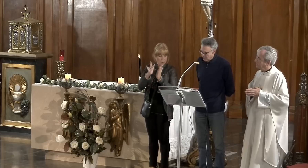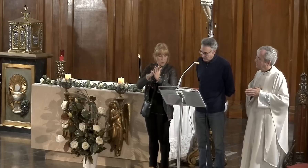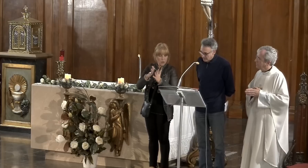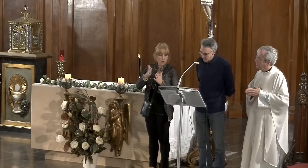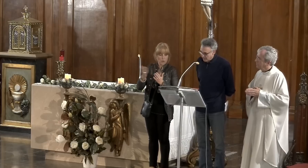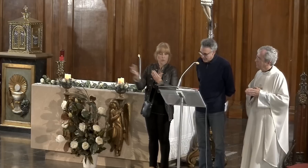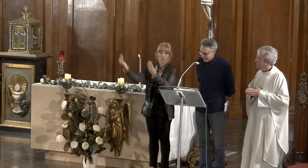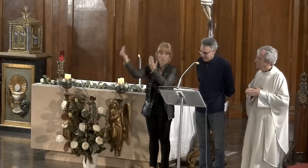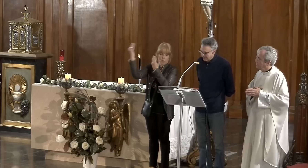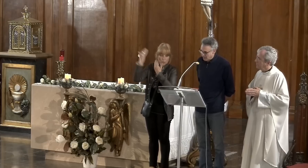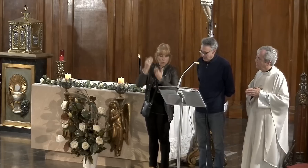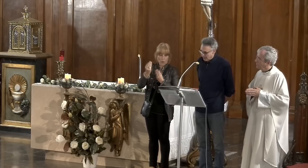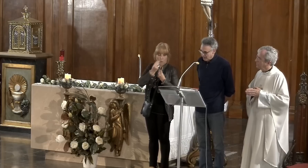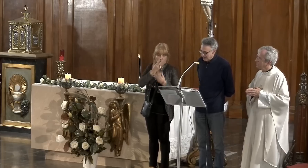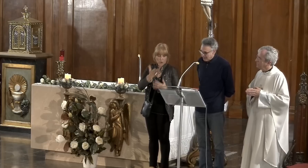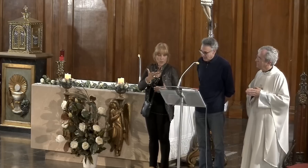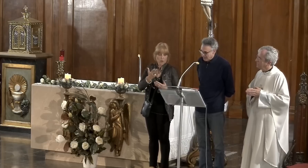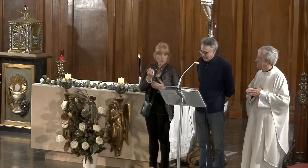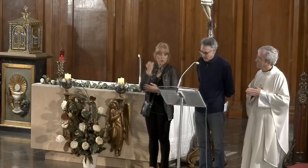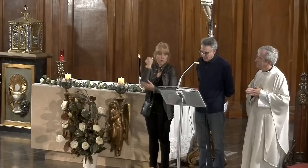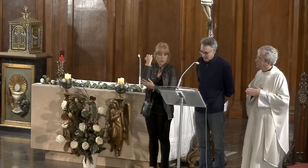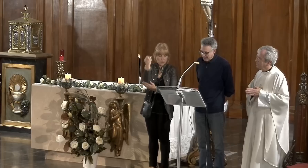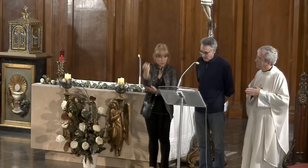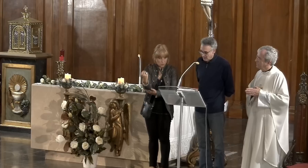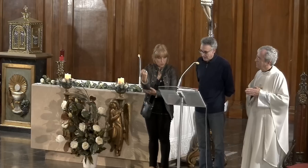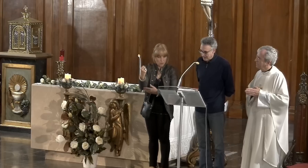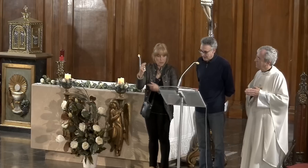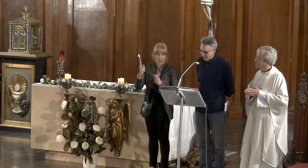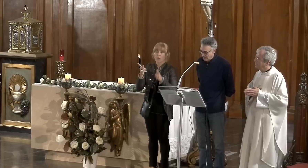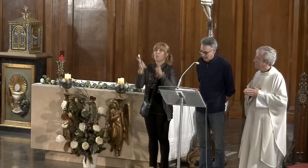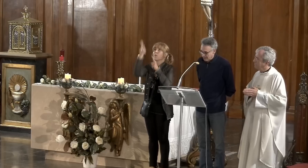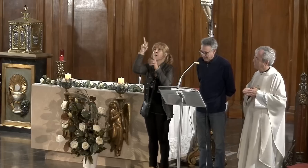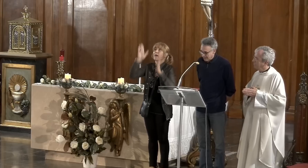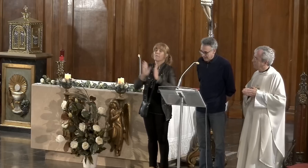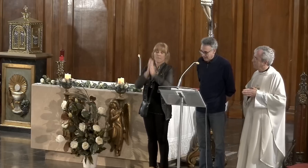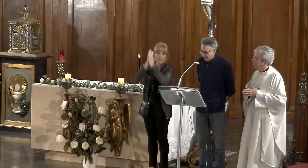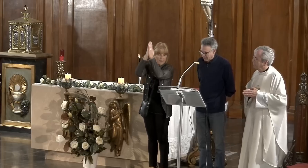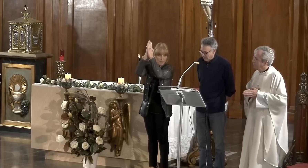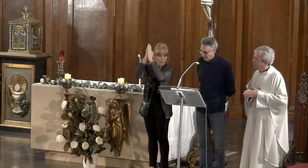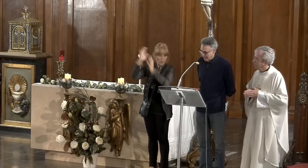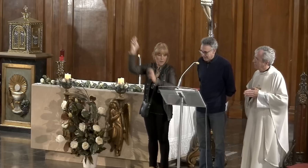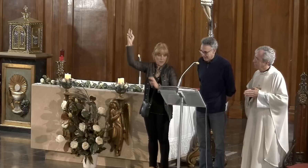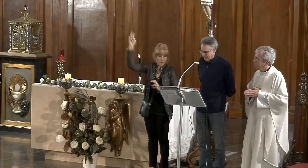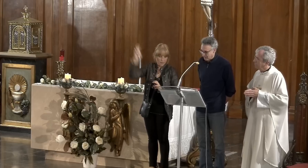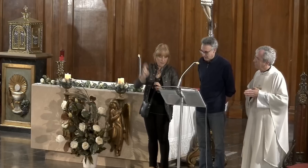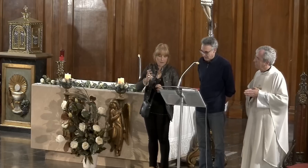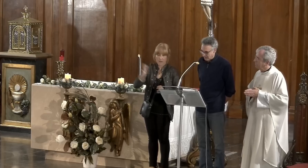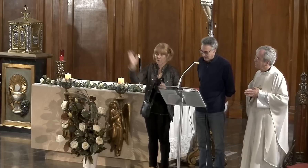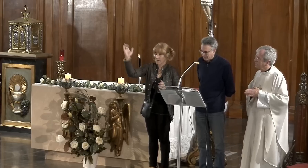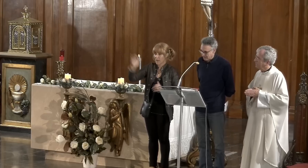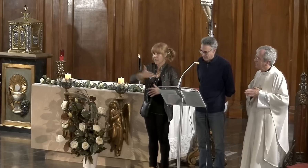providente y bueno nos la conceda con una bendición que del cielo baje hasta nosotros